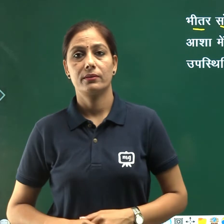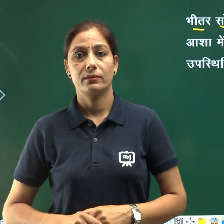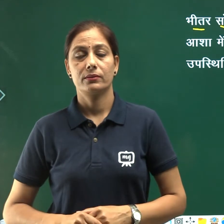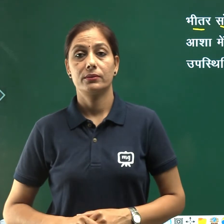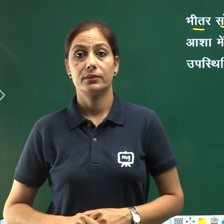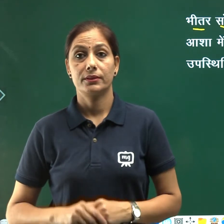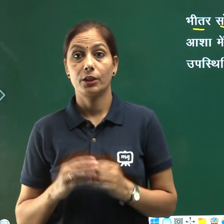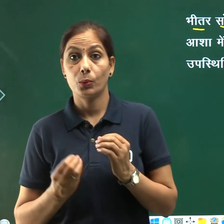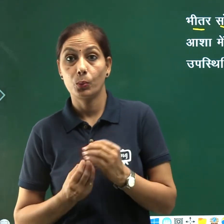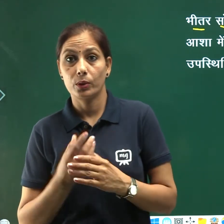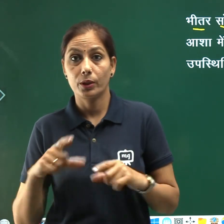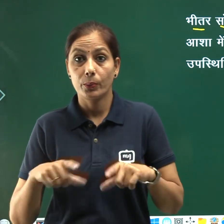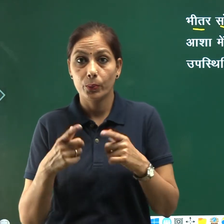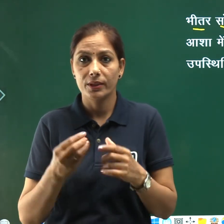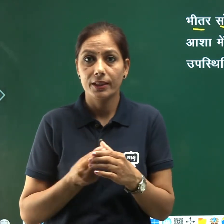अंकुर